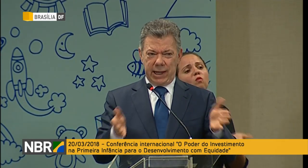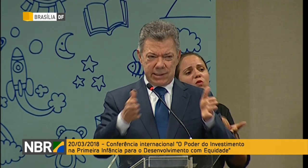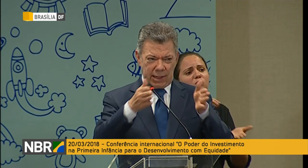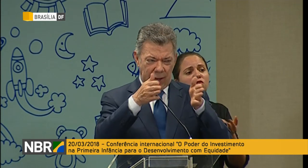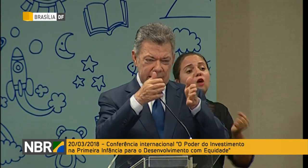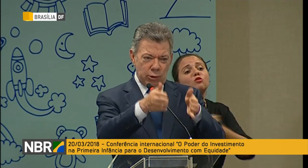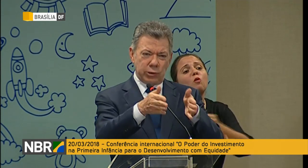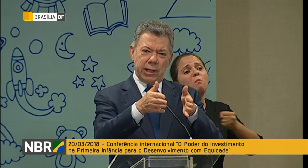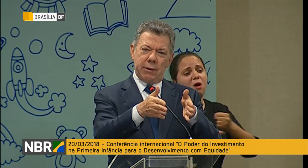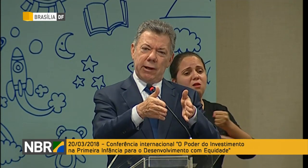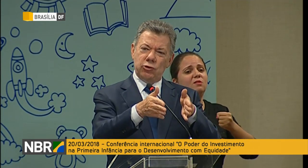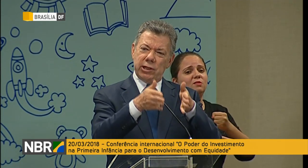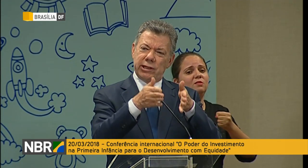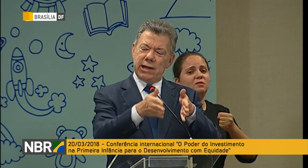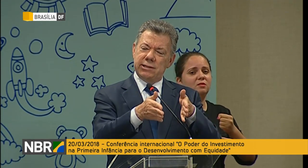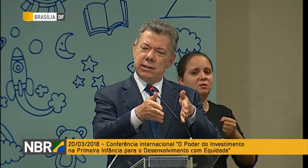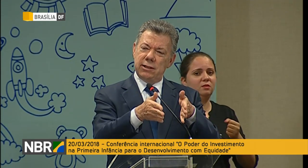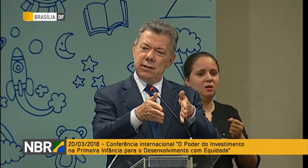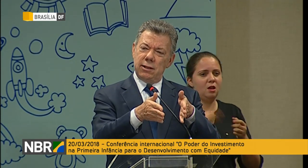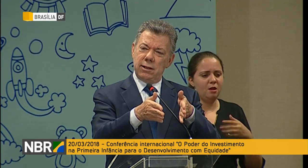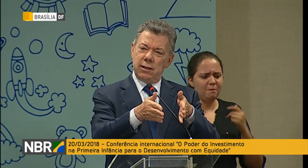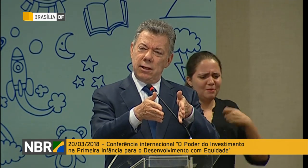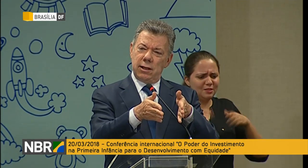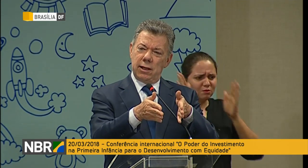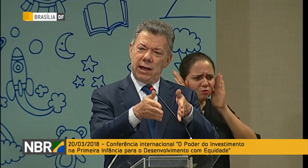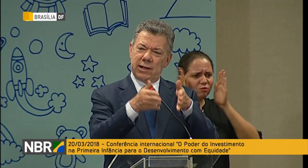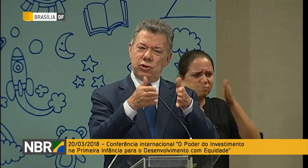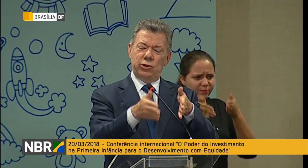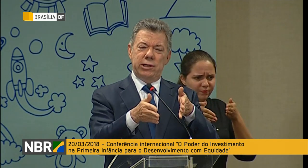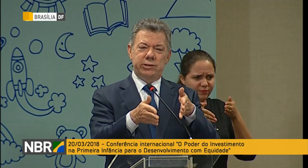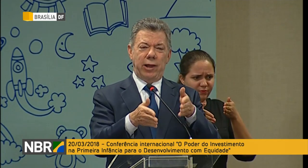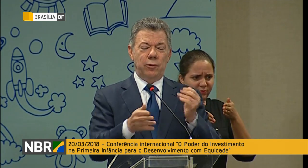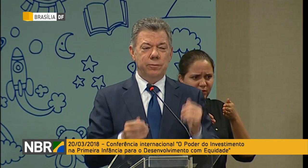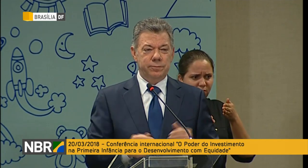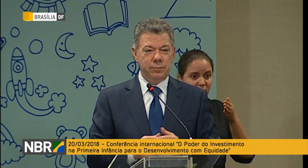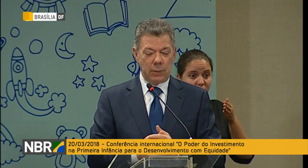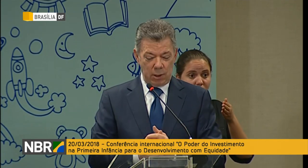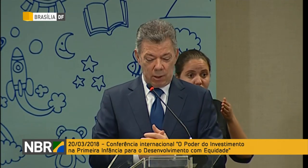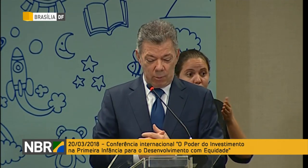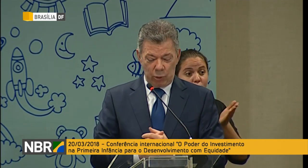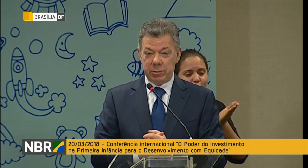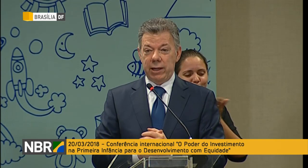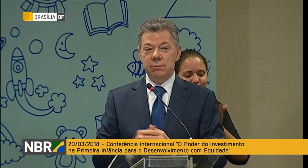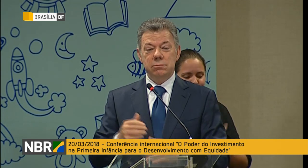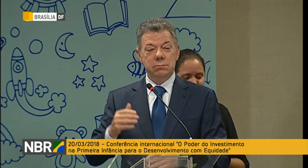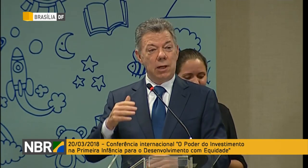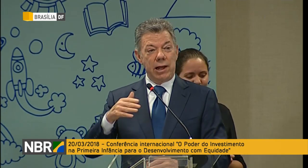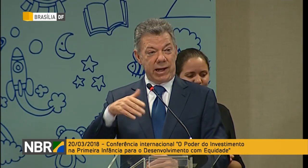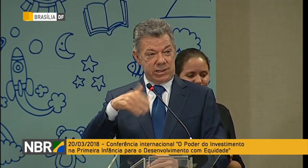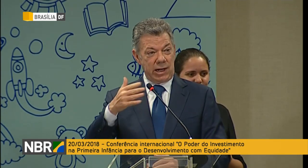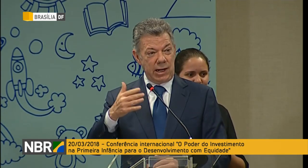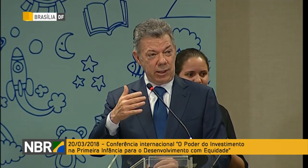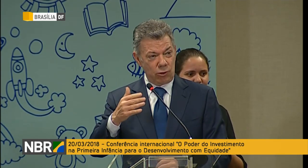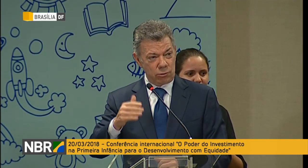humano. E que é aí onde se pode concentrar a ação do Estado.